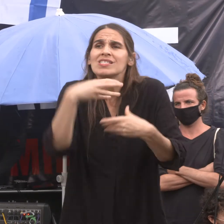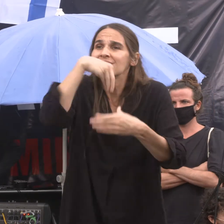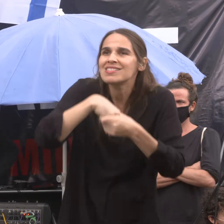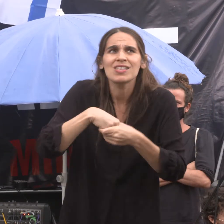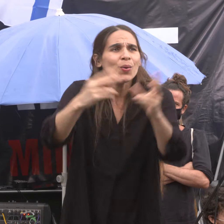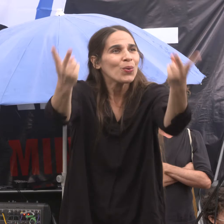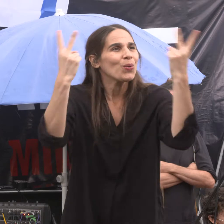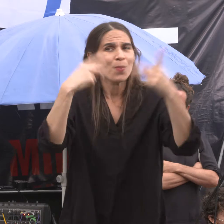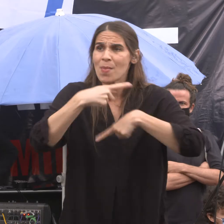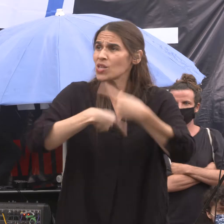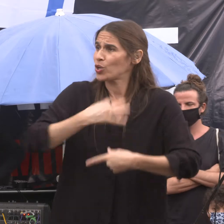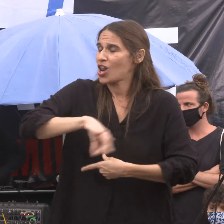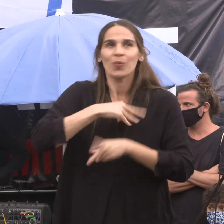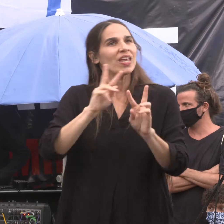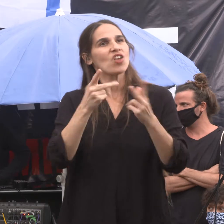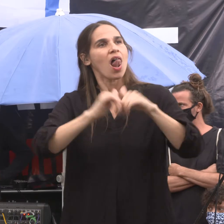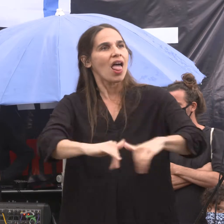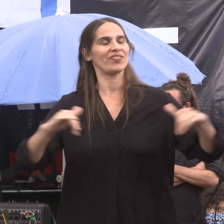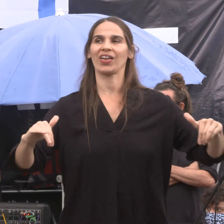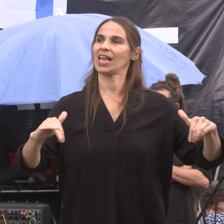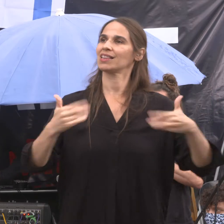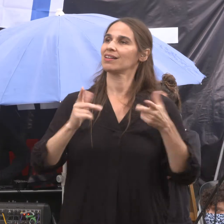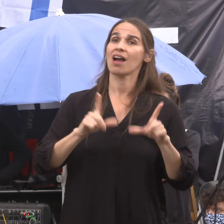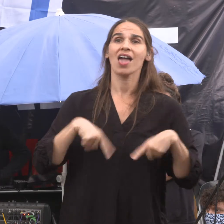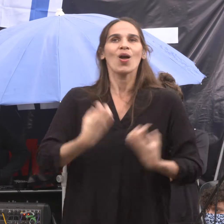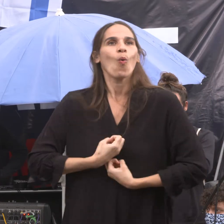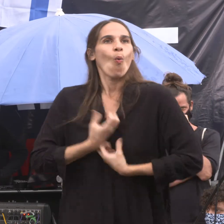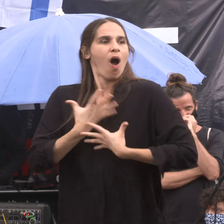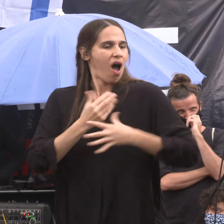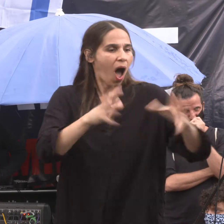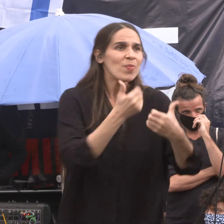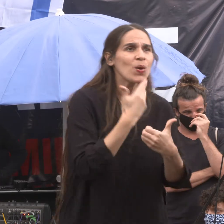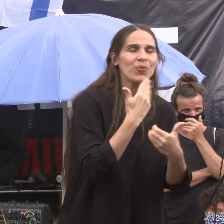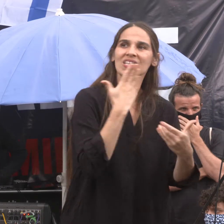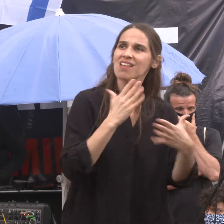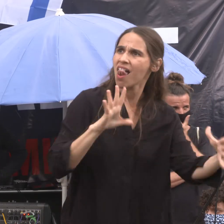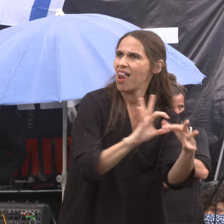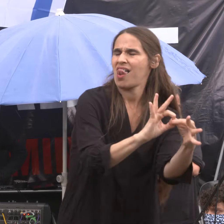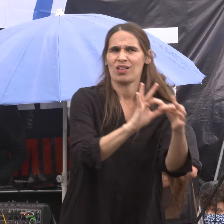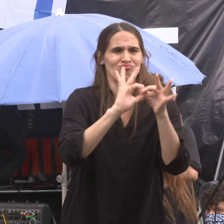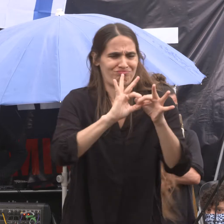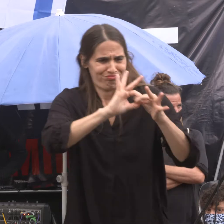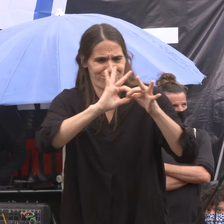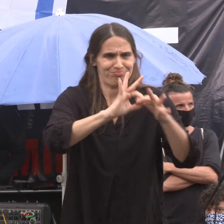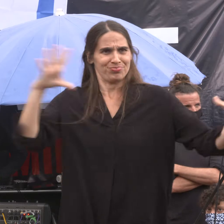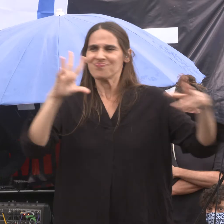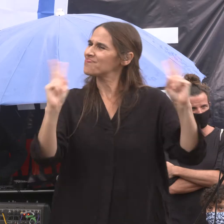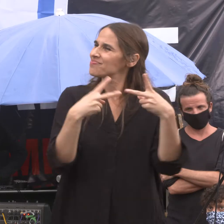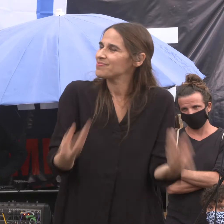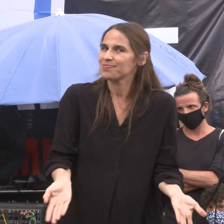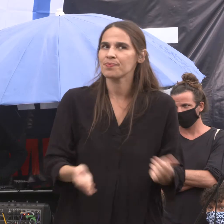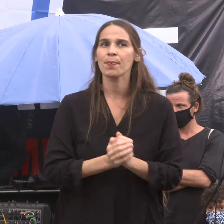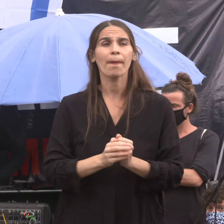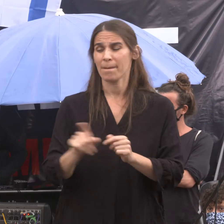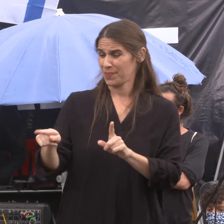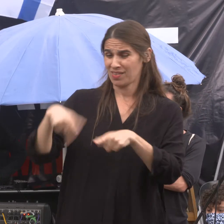מהותי מהמסורת שלנו, אי אפשר להפריד את חיי הרוח מהעם היהודי וישראלי. הדממת התרבות מחודש